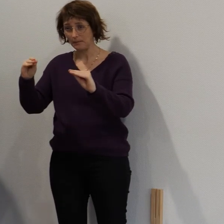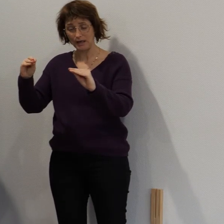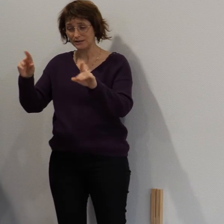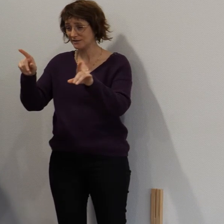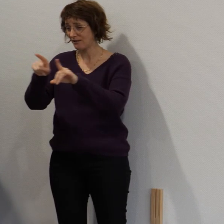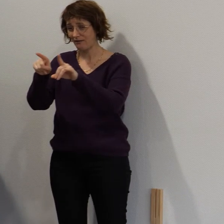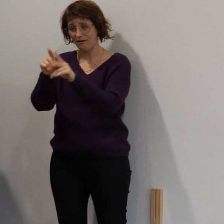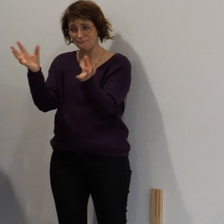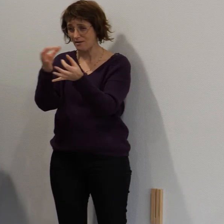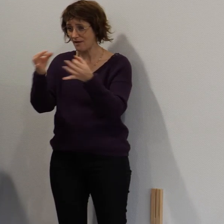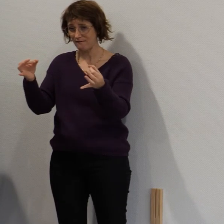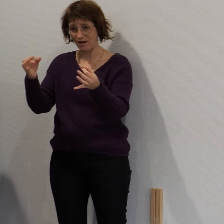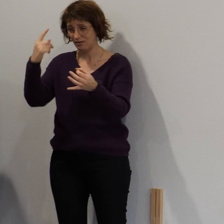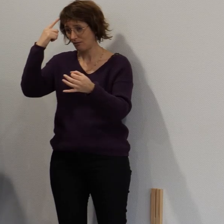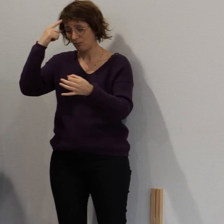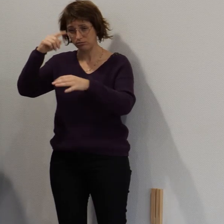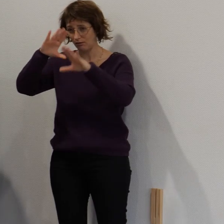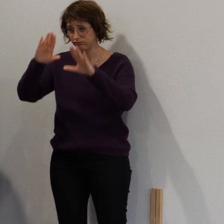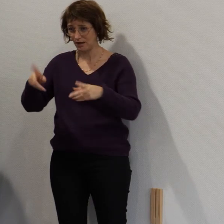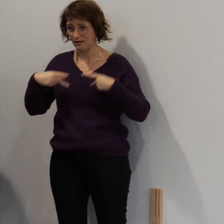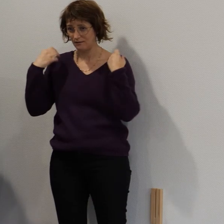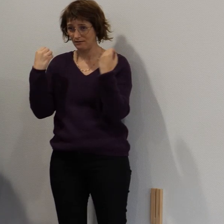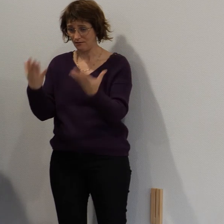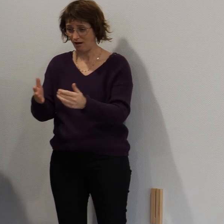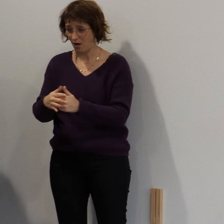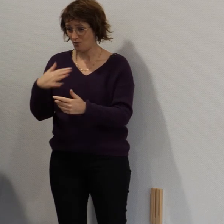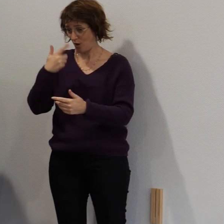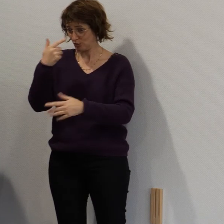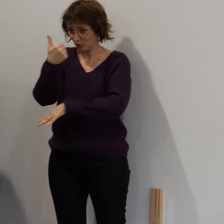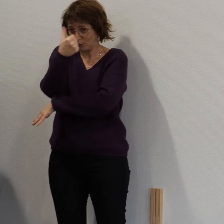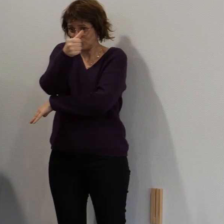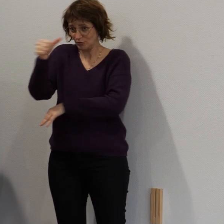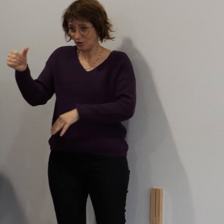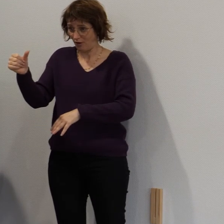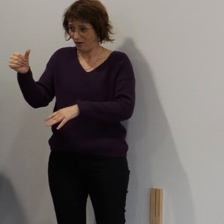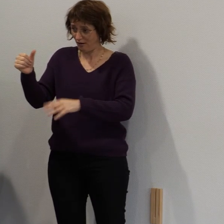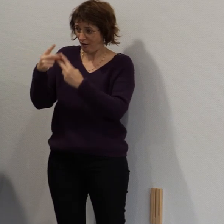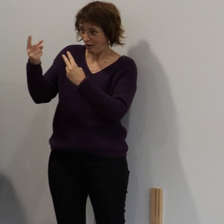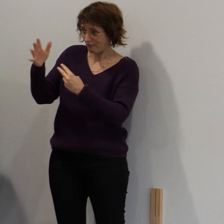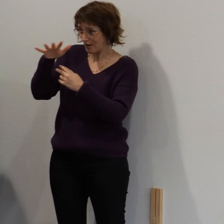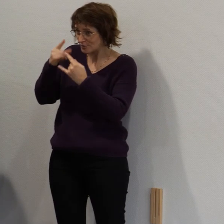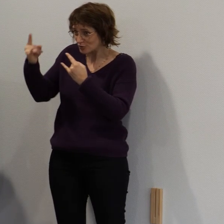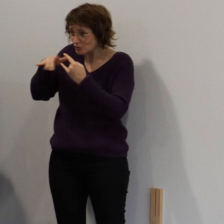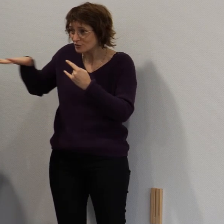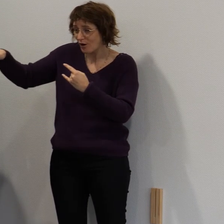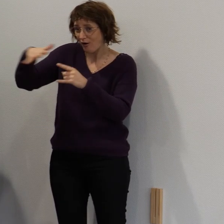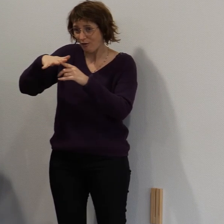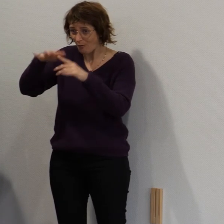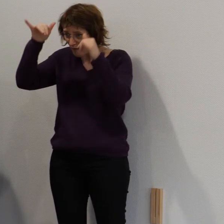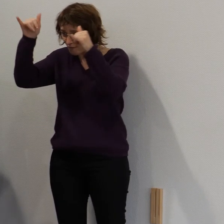pour m'installer unique, félin parmi la race bovine. Mais j'ai dû